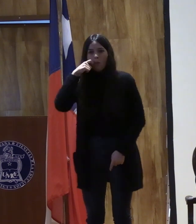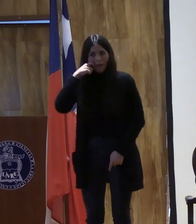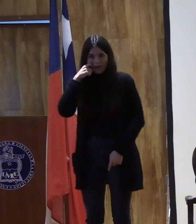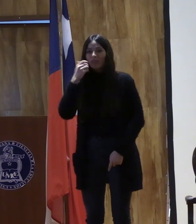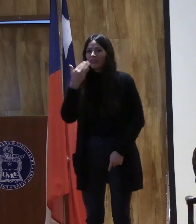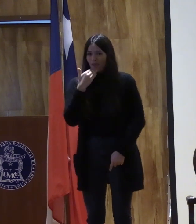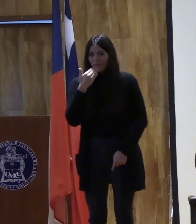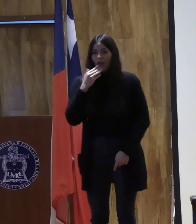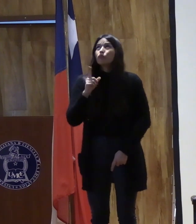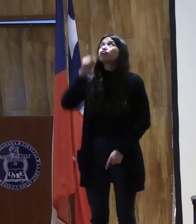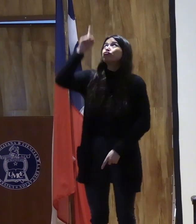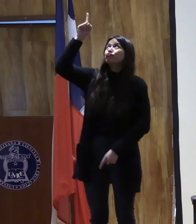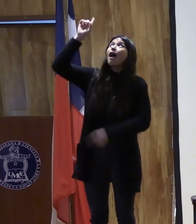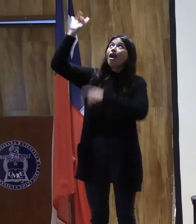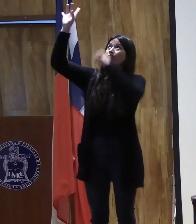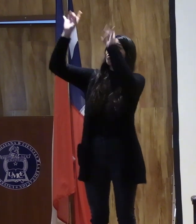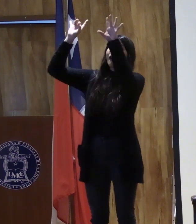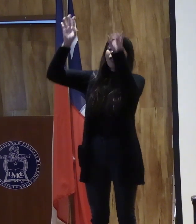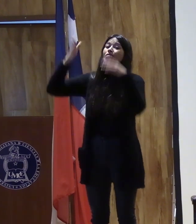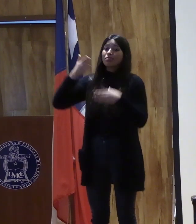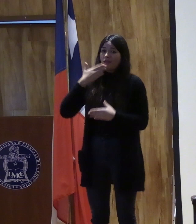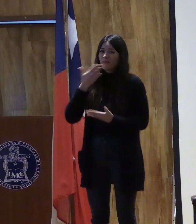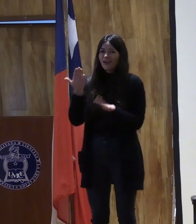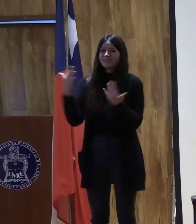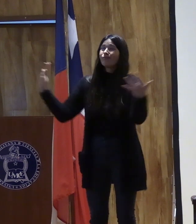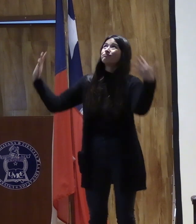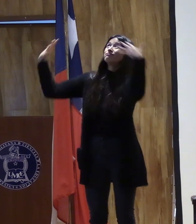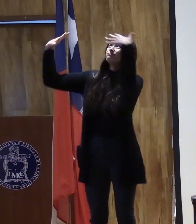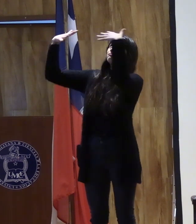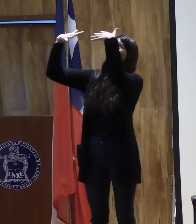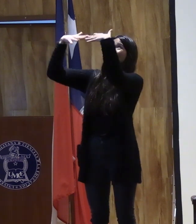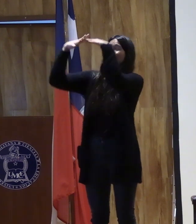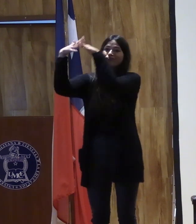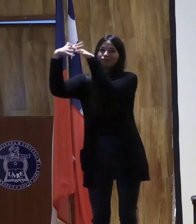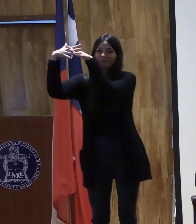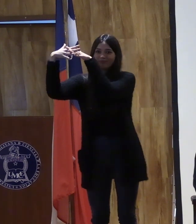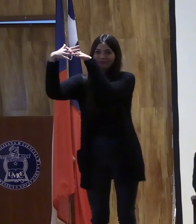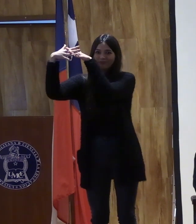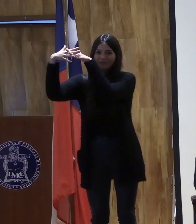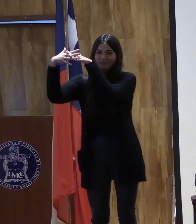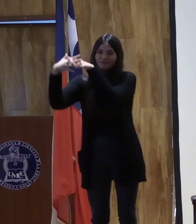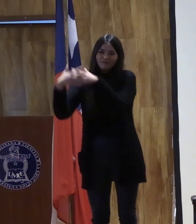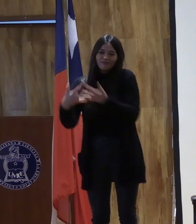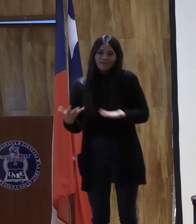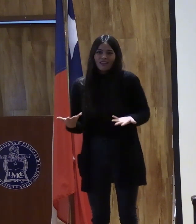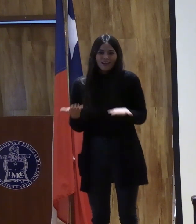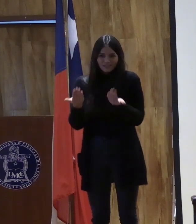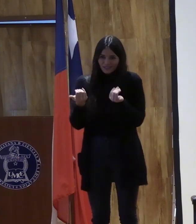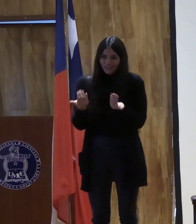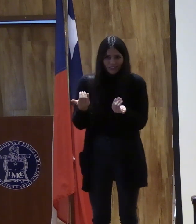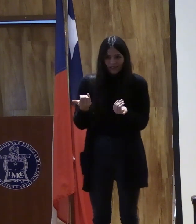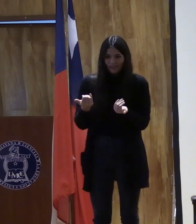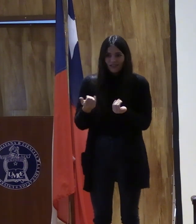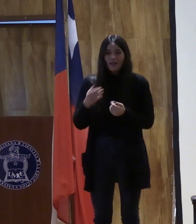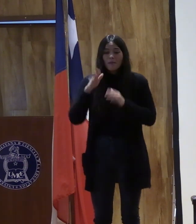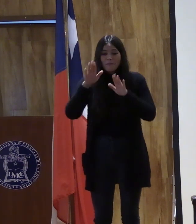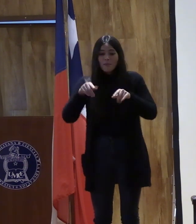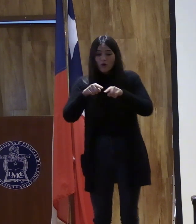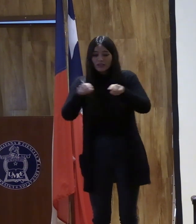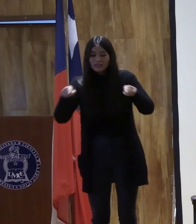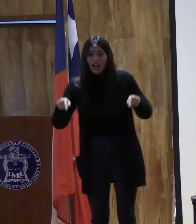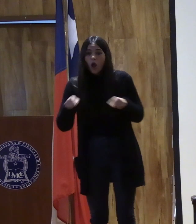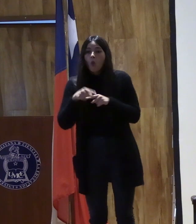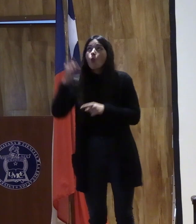estrellas, la conexión con las estrellas, que yo se lo digo a los niños, es que no estaríamos en esta sala si no fuera porque una